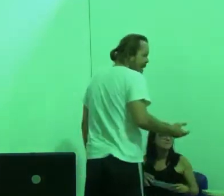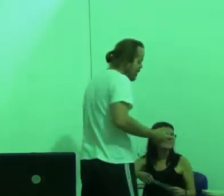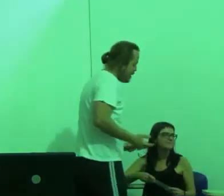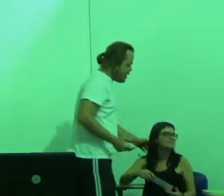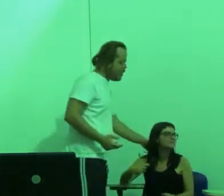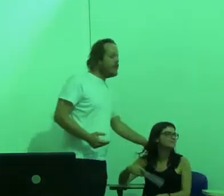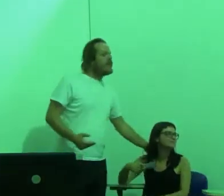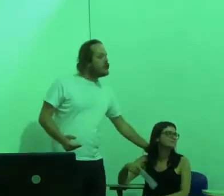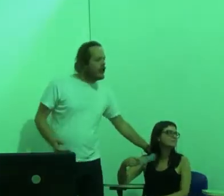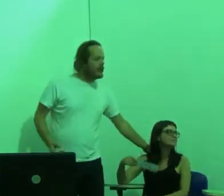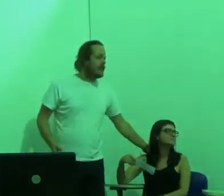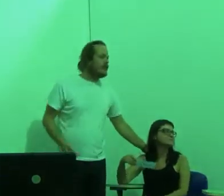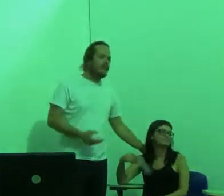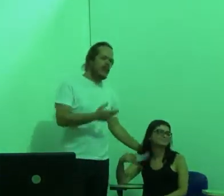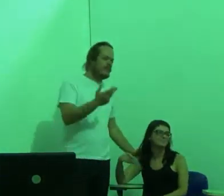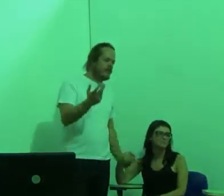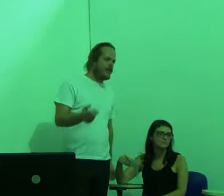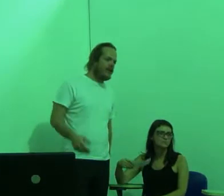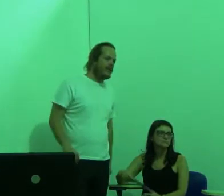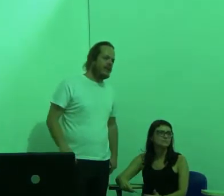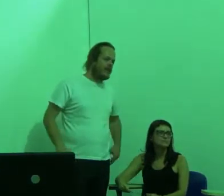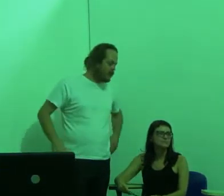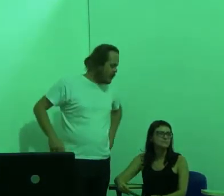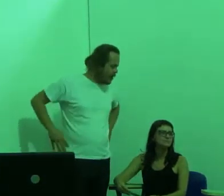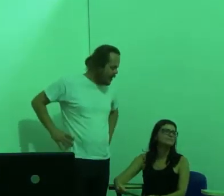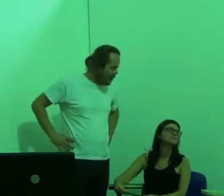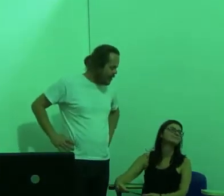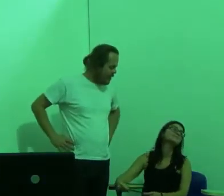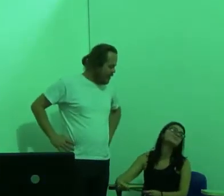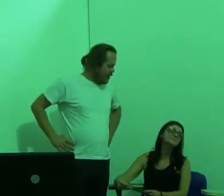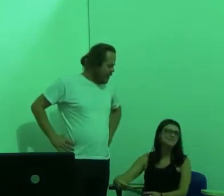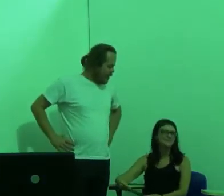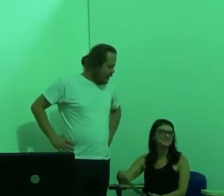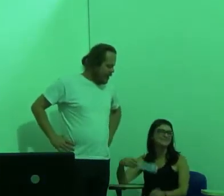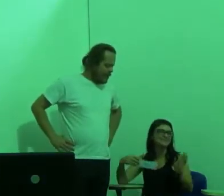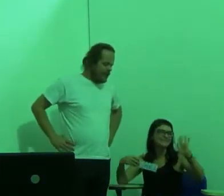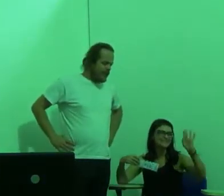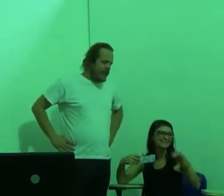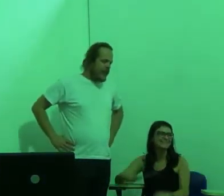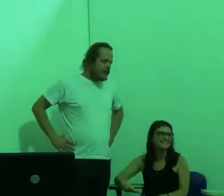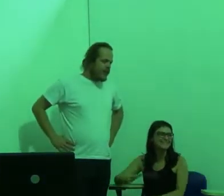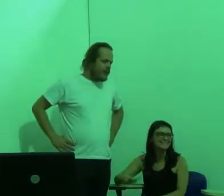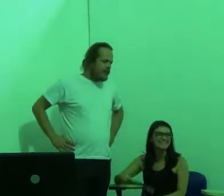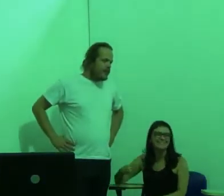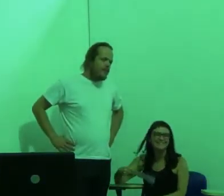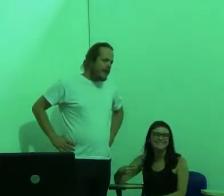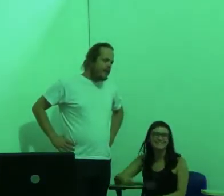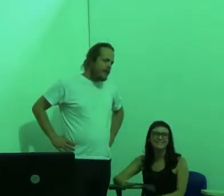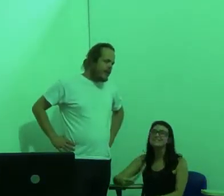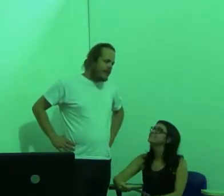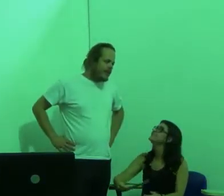Ana Penteado é a minha sócia, várias pessoas conhecem aqui da editora do Vital. E é isso aí, sou péssima a apresentação. Para mim